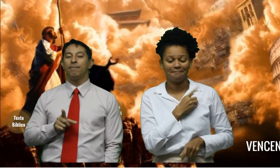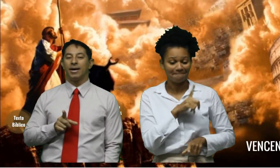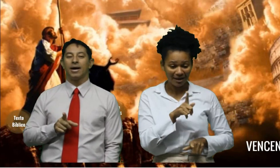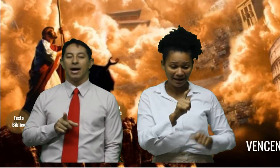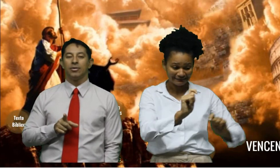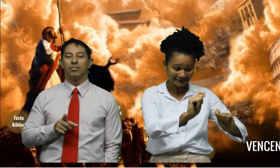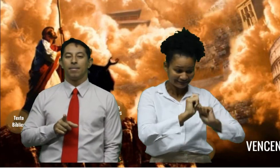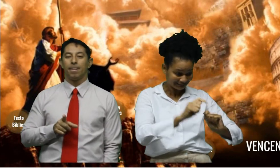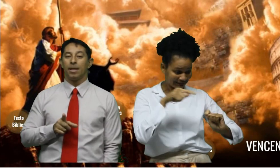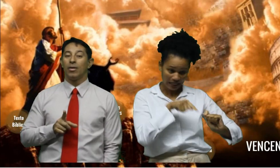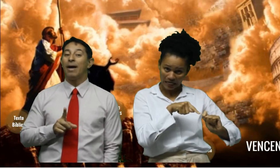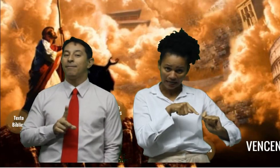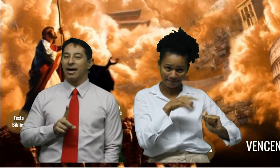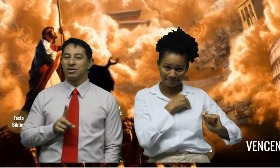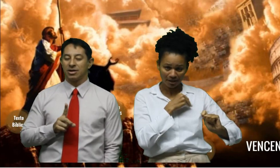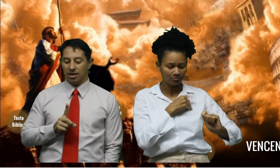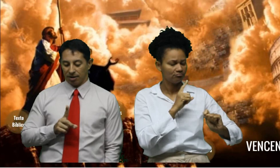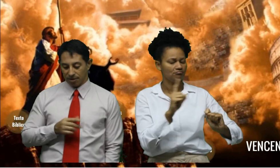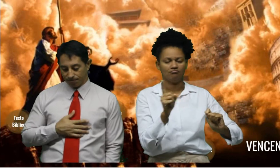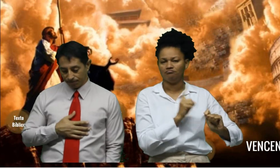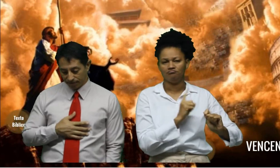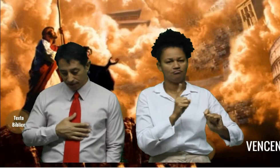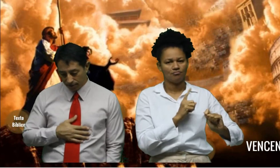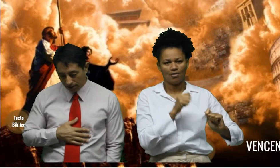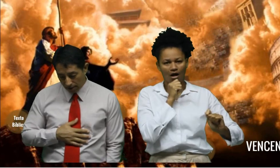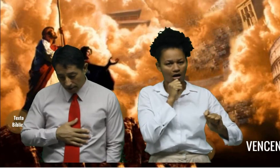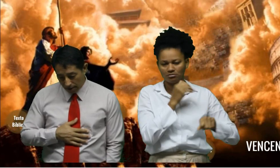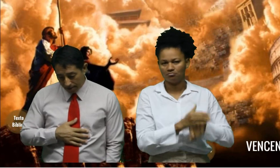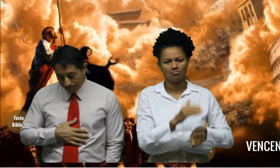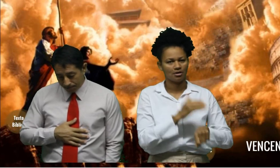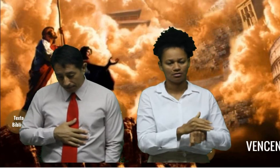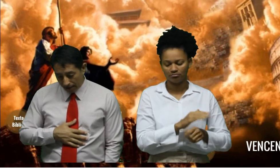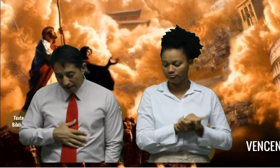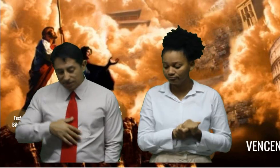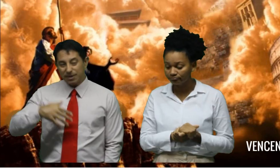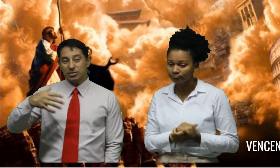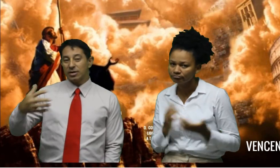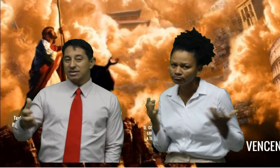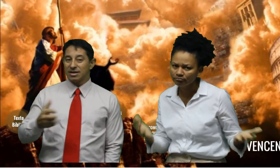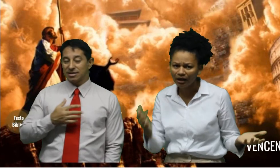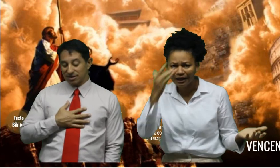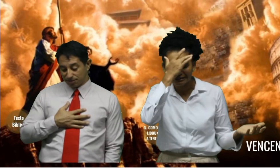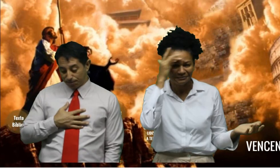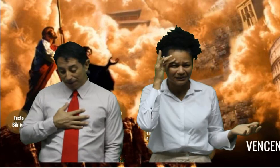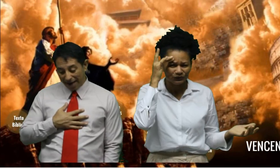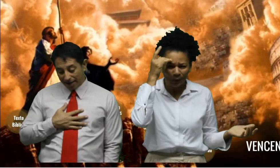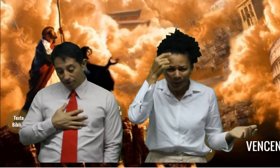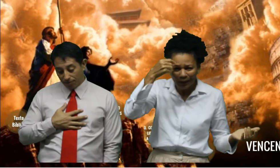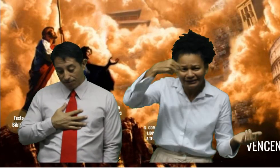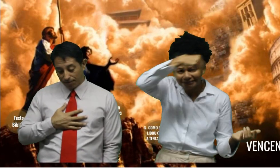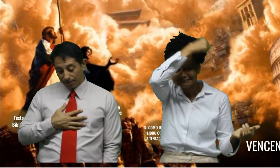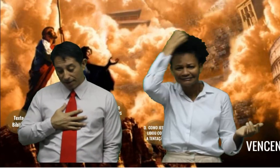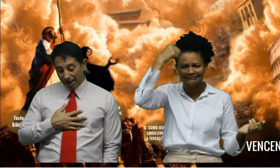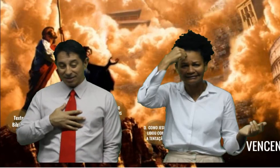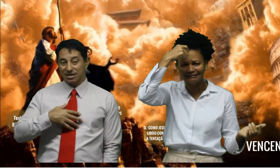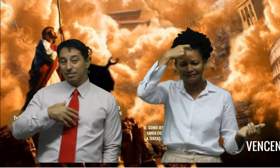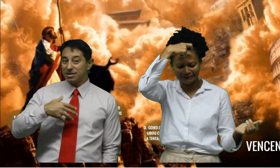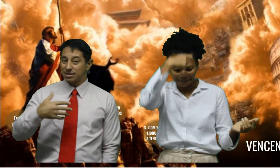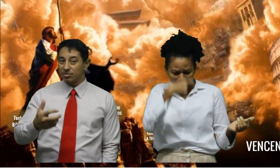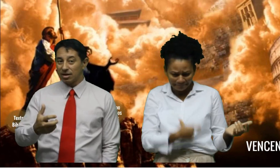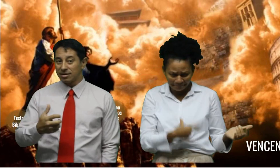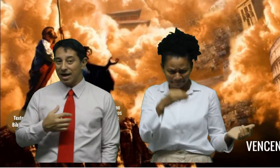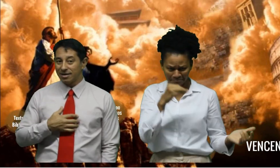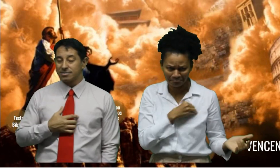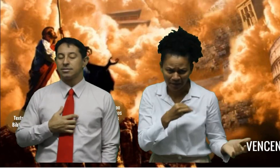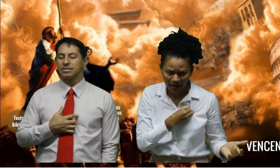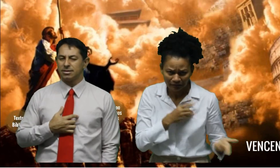é pecado, não é a prática. Certo? As pessoas santas pecam, elas também